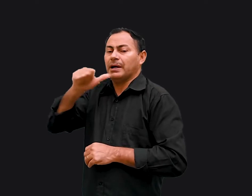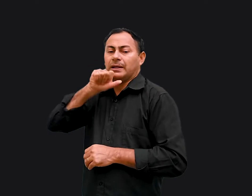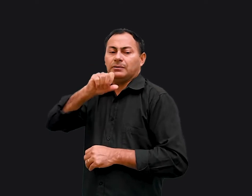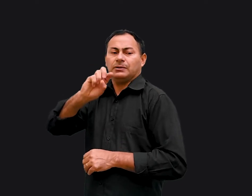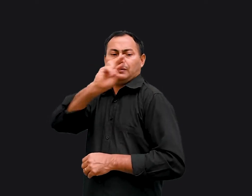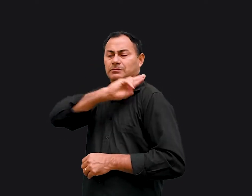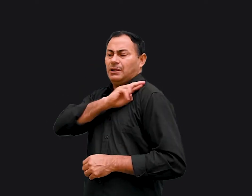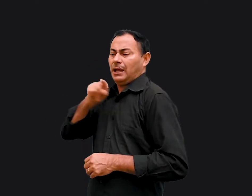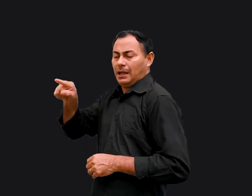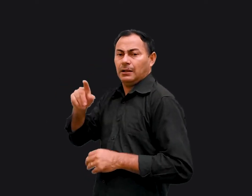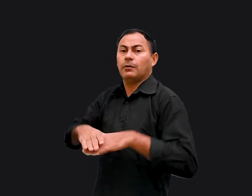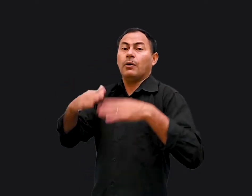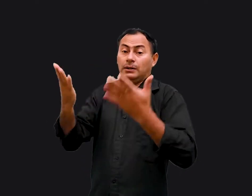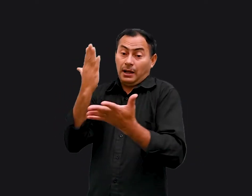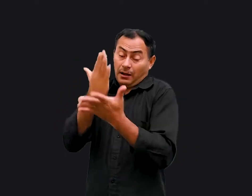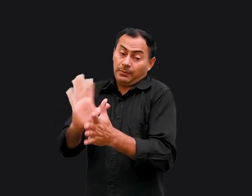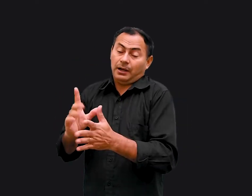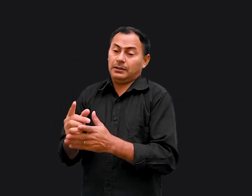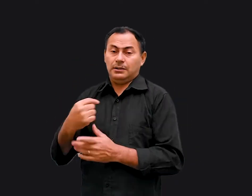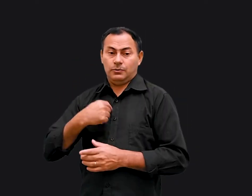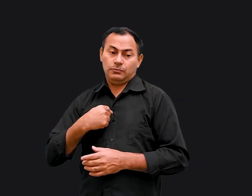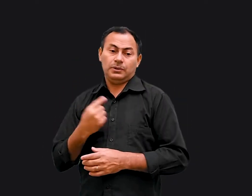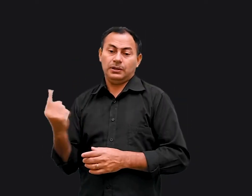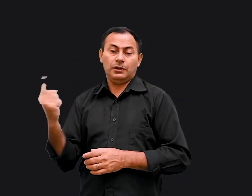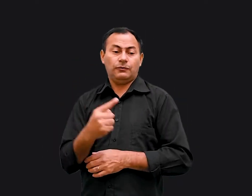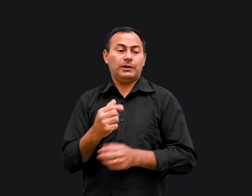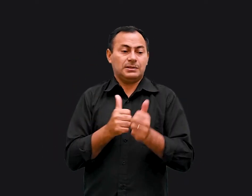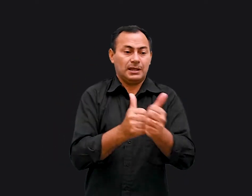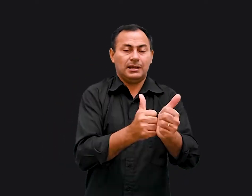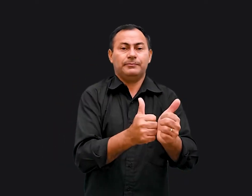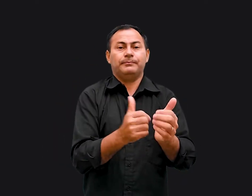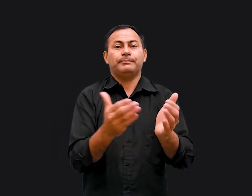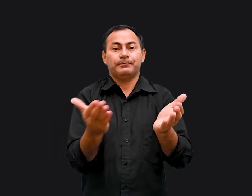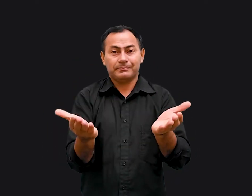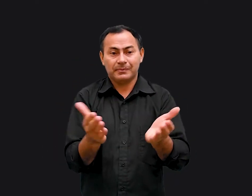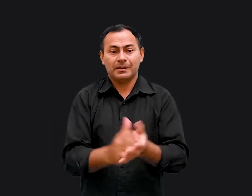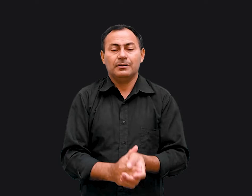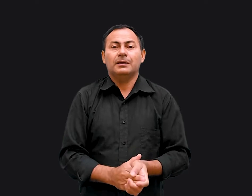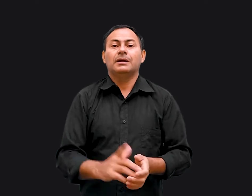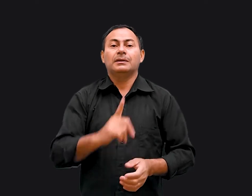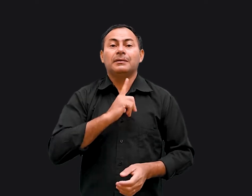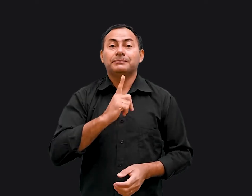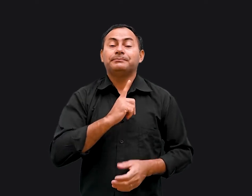e quando essa obrigação terminar, então eu te seguirei. Aqui temos uma das